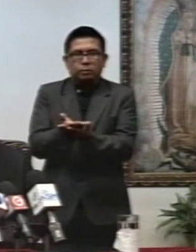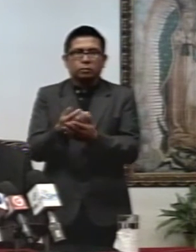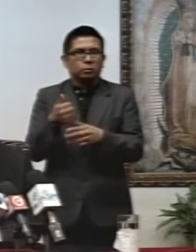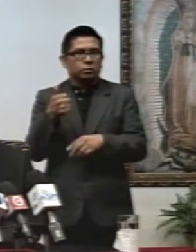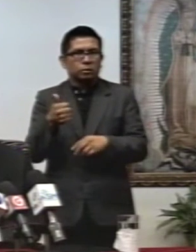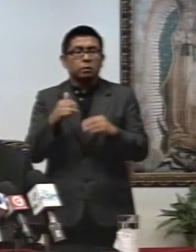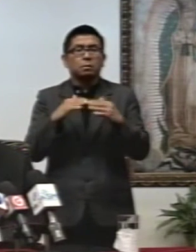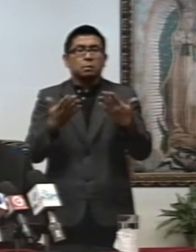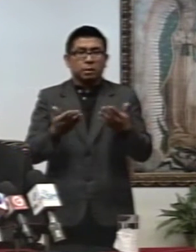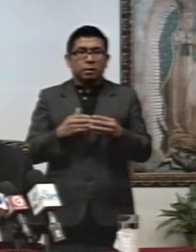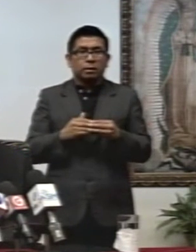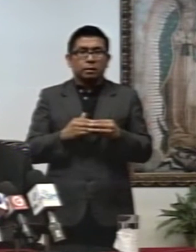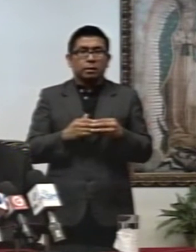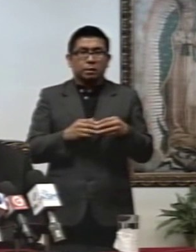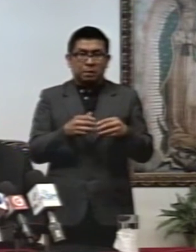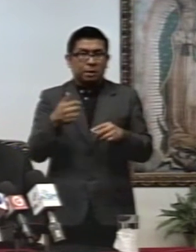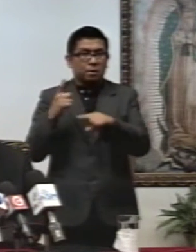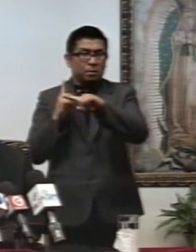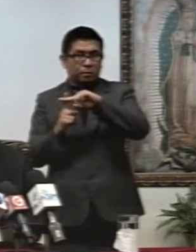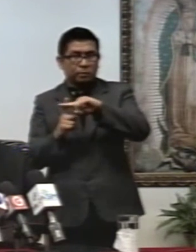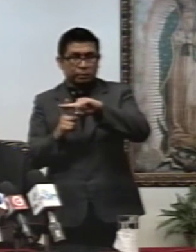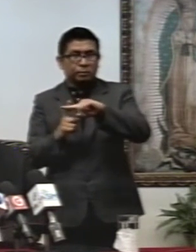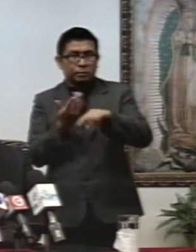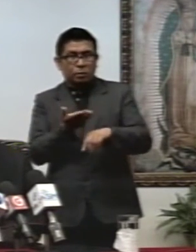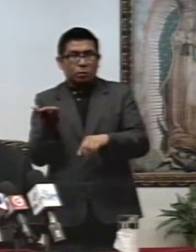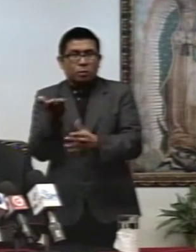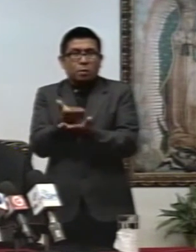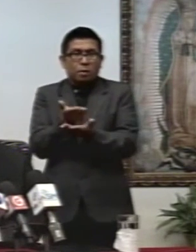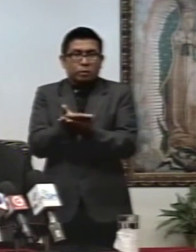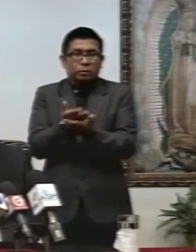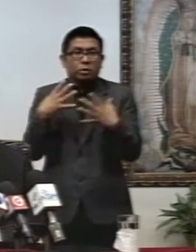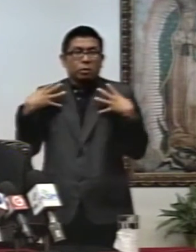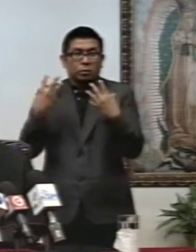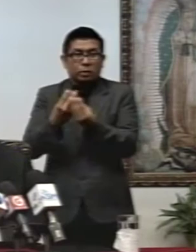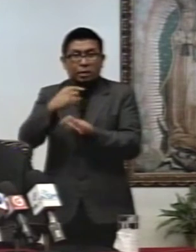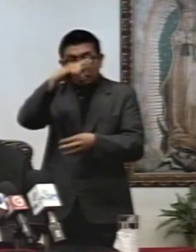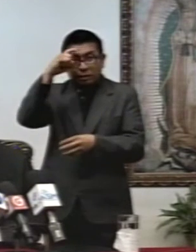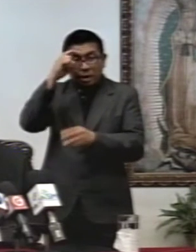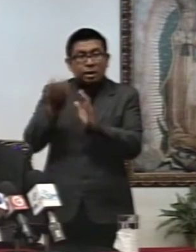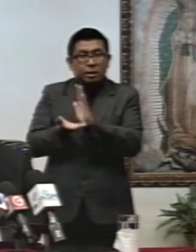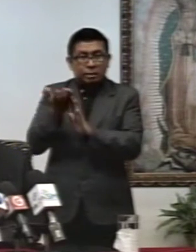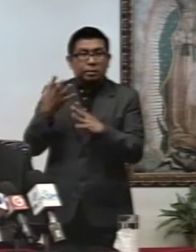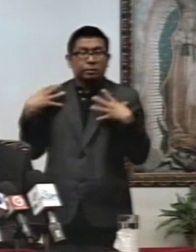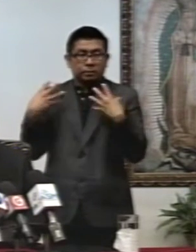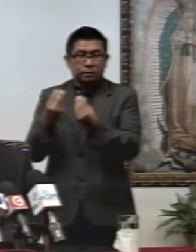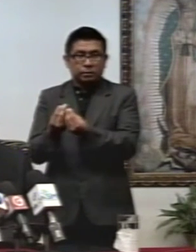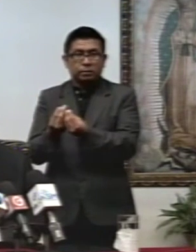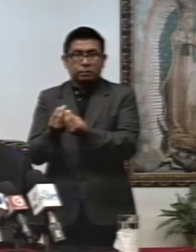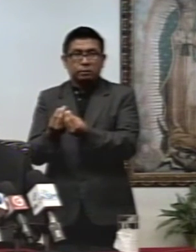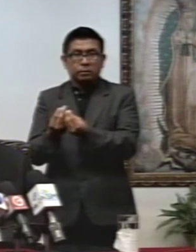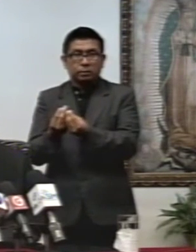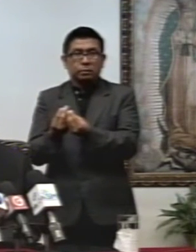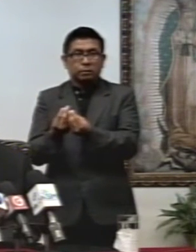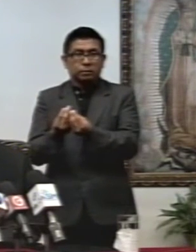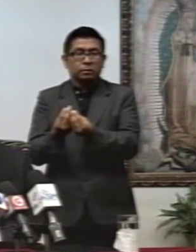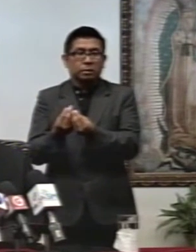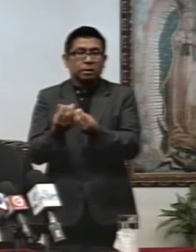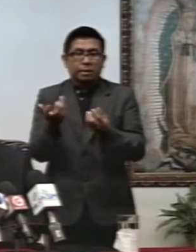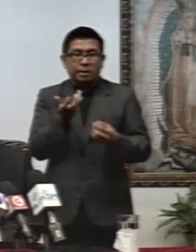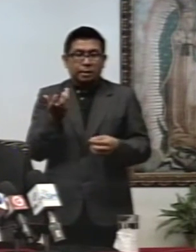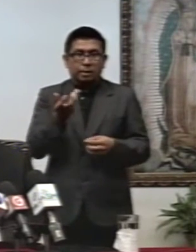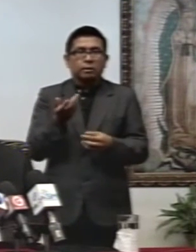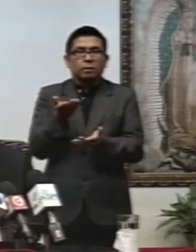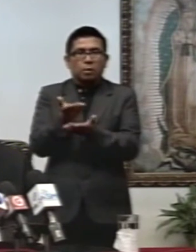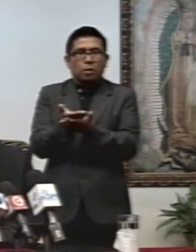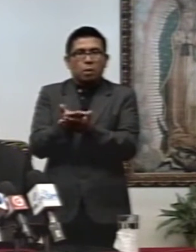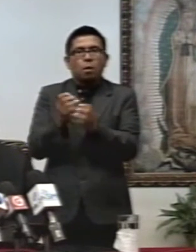aspecto positivo de las obras sociales, de desarrollo, que ofrezcan verdaderamente caminos